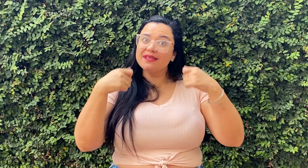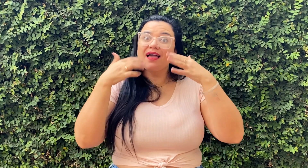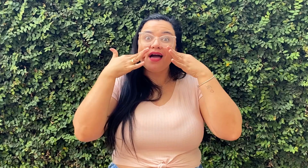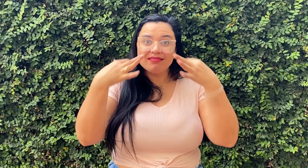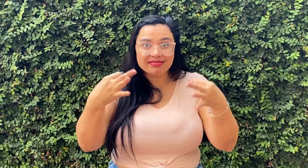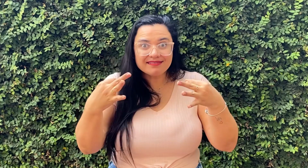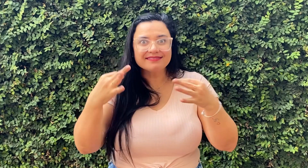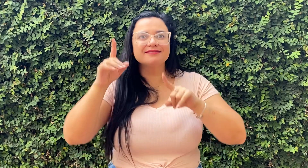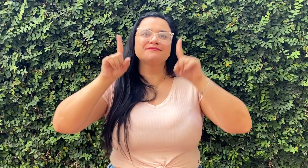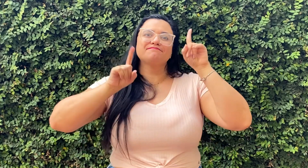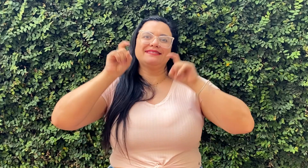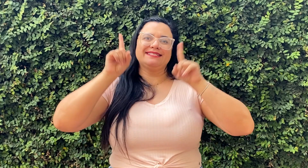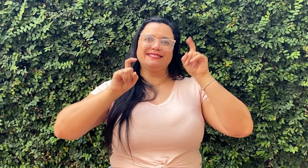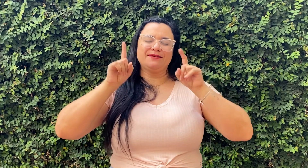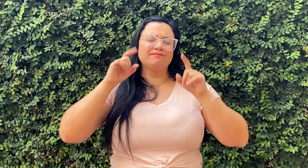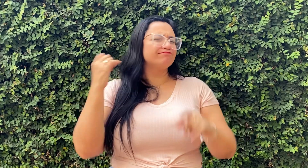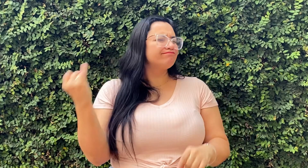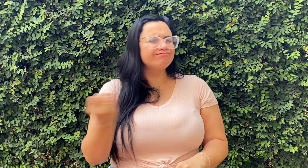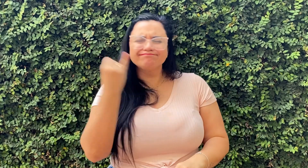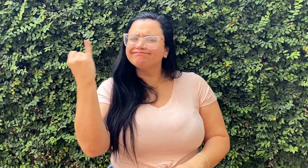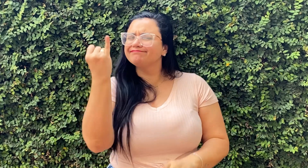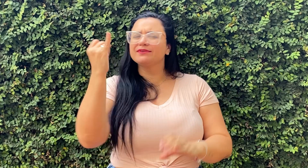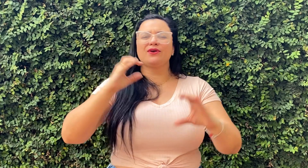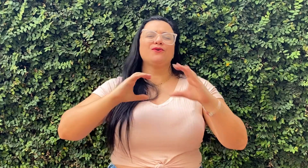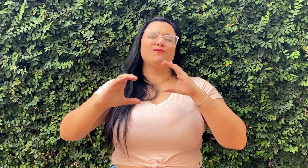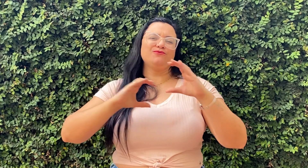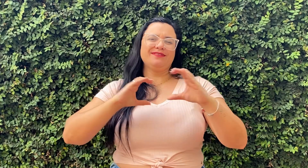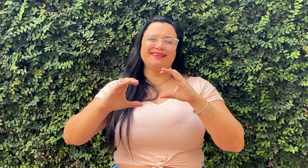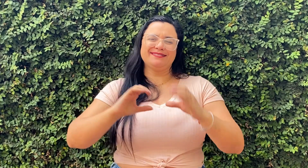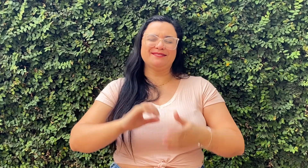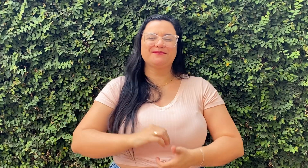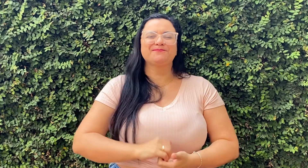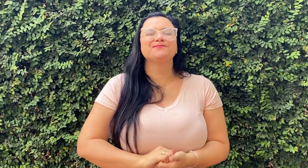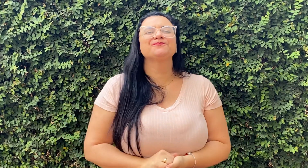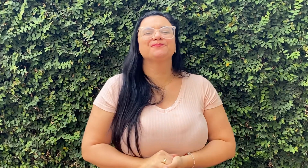então precisa ter atenção com as expressões, com o que você quer dizer.